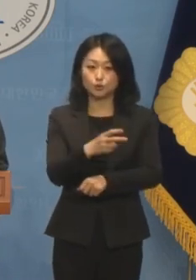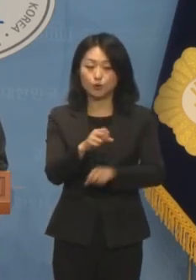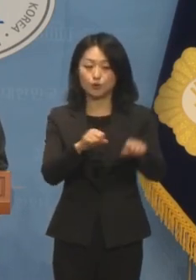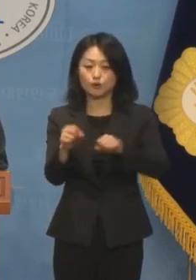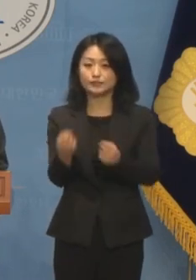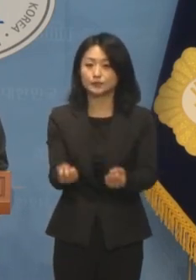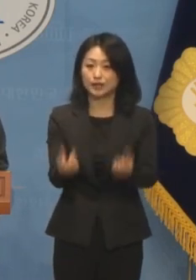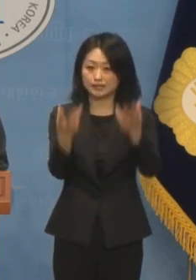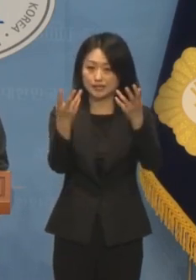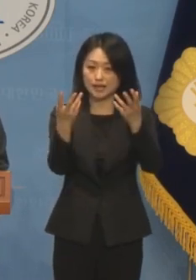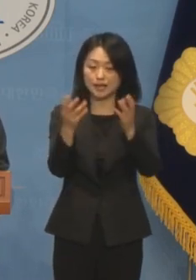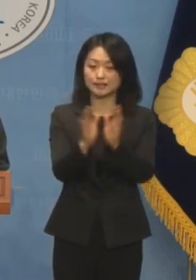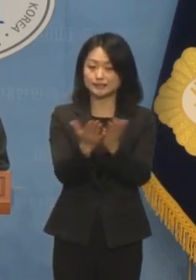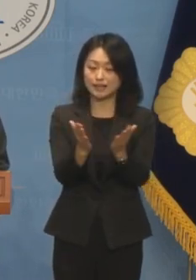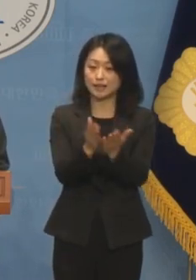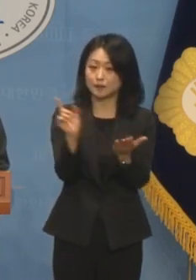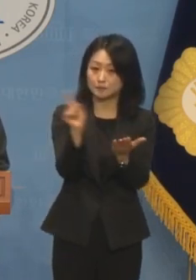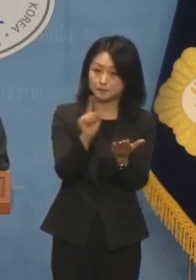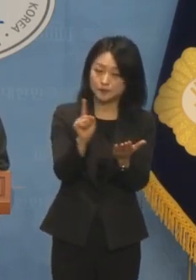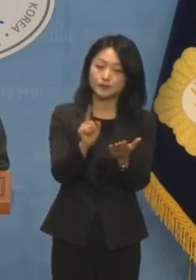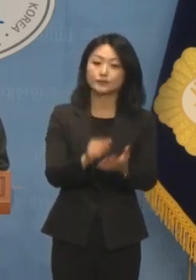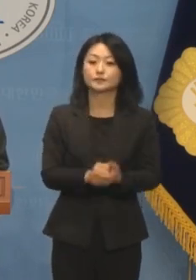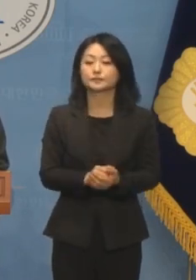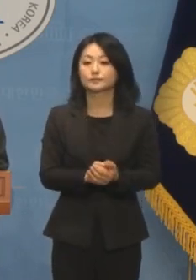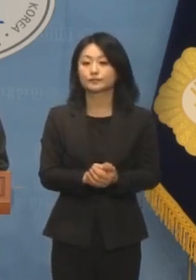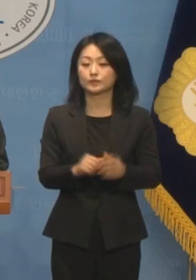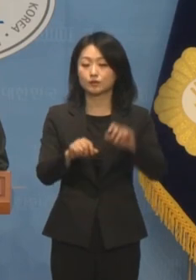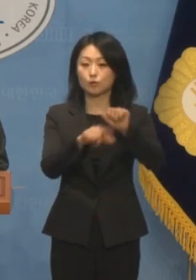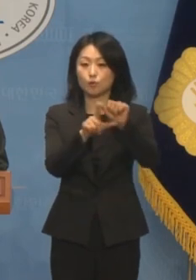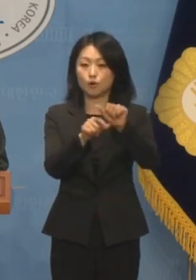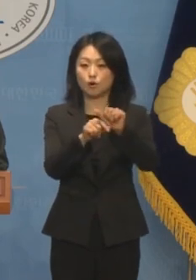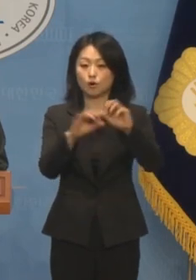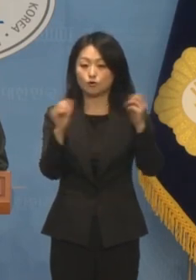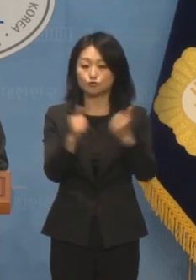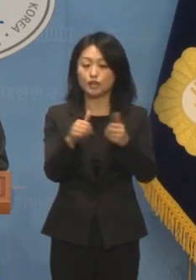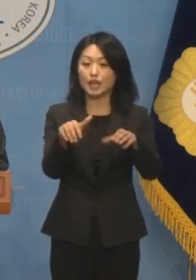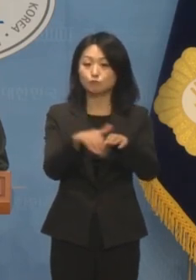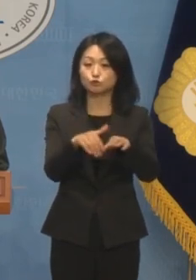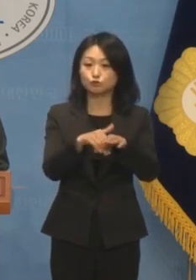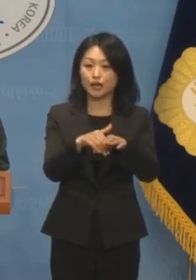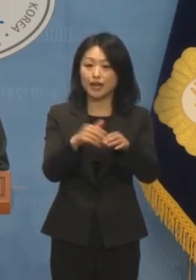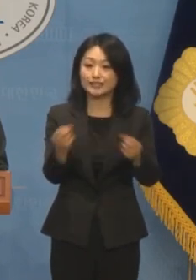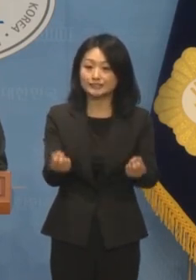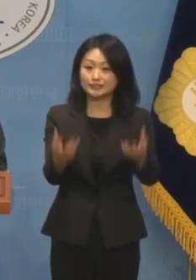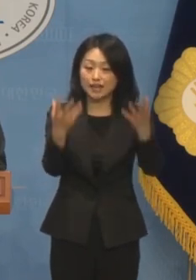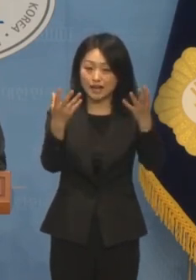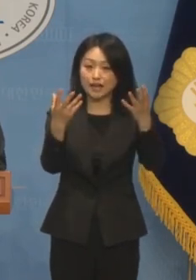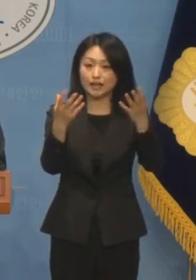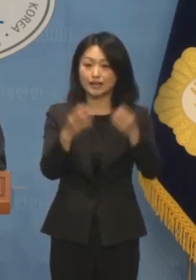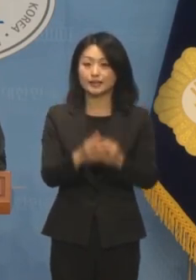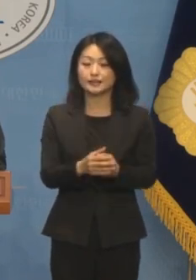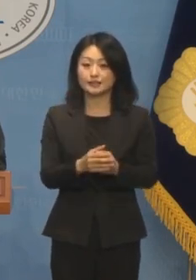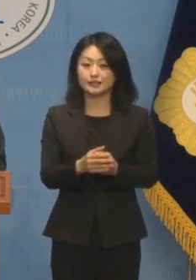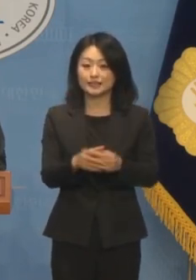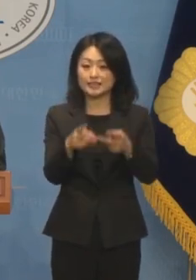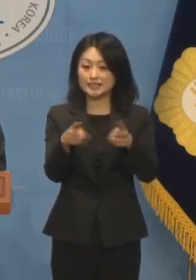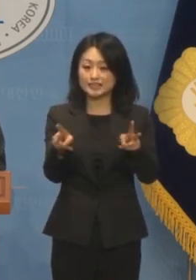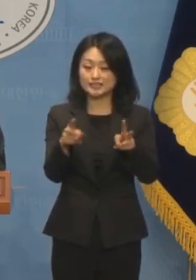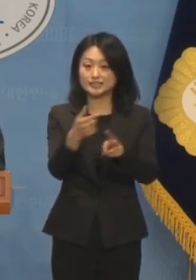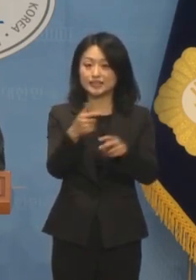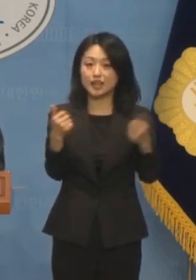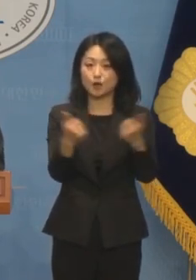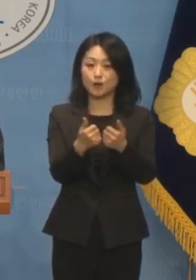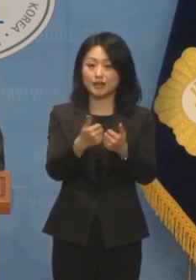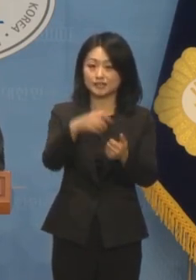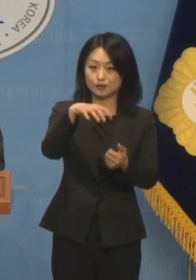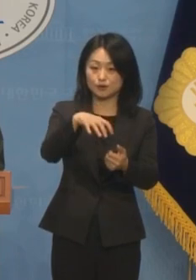행사 및 발간물입니다. 5월 국회 문화극장이 목요일 오후 7시 의원회관 2층 대회의실에서